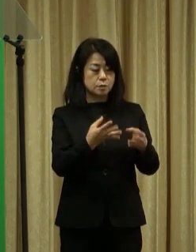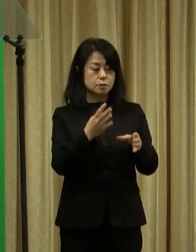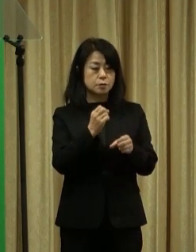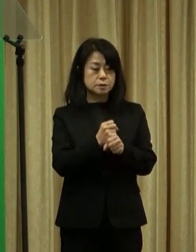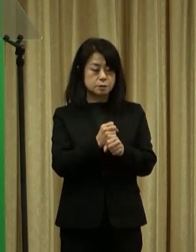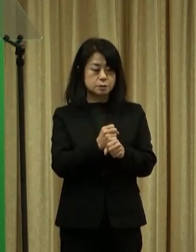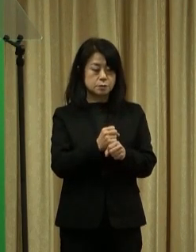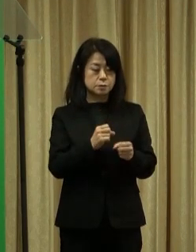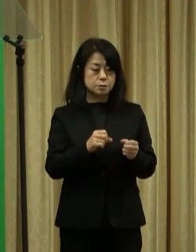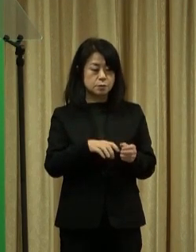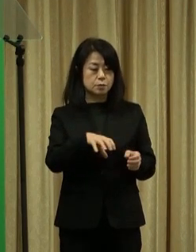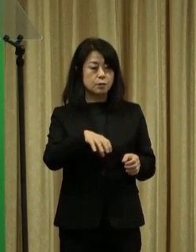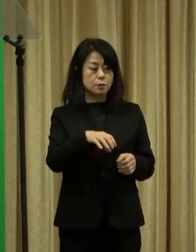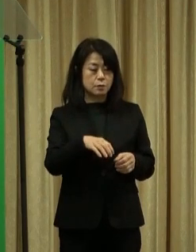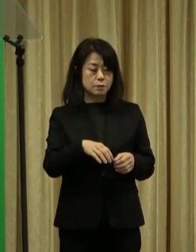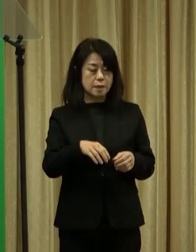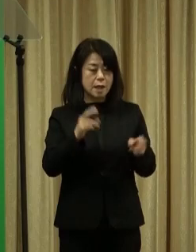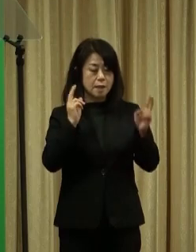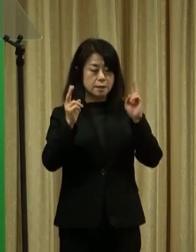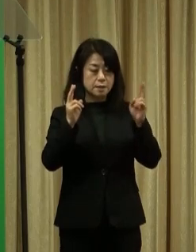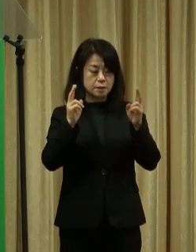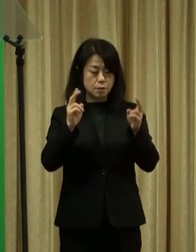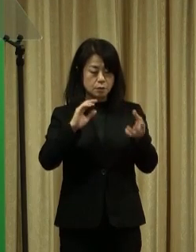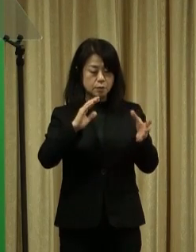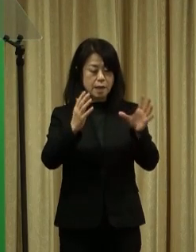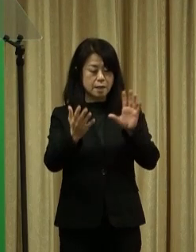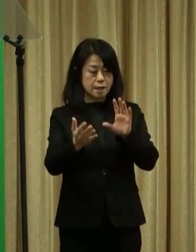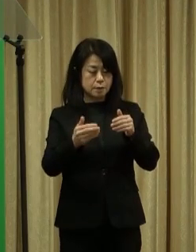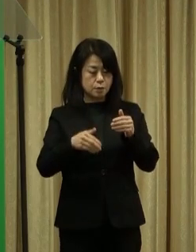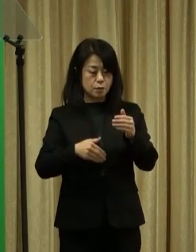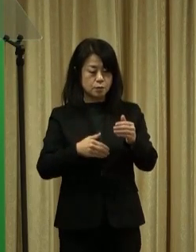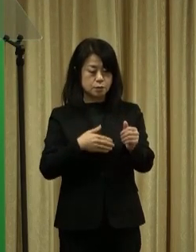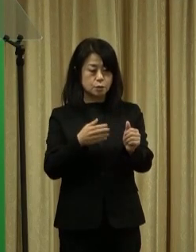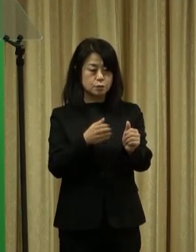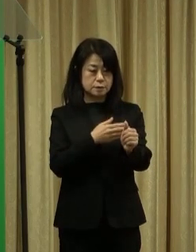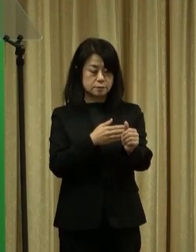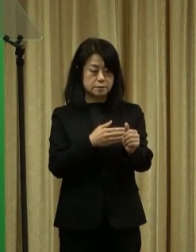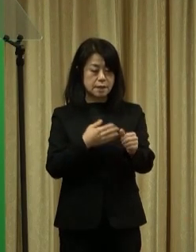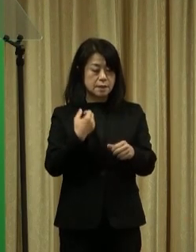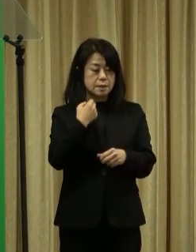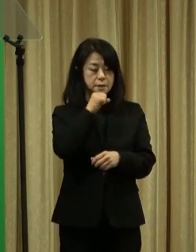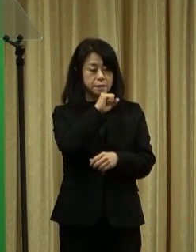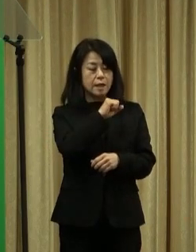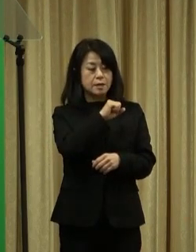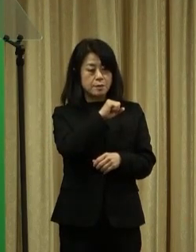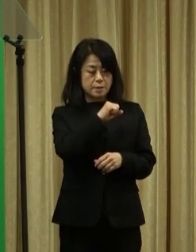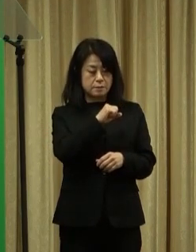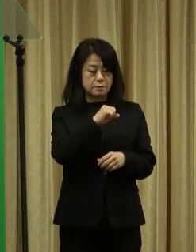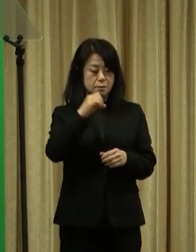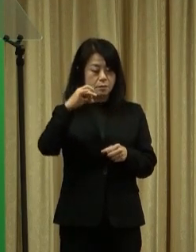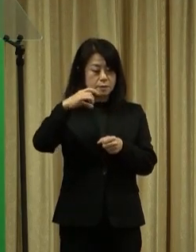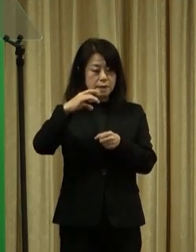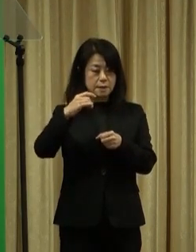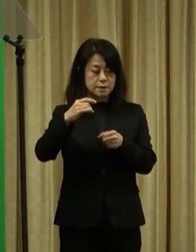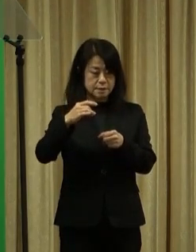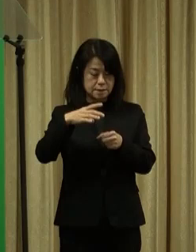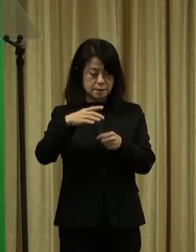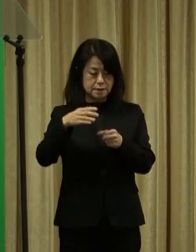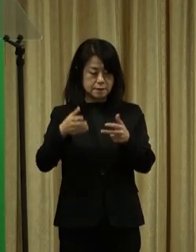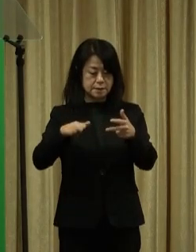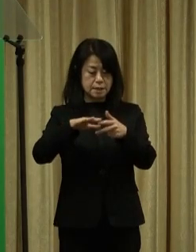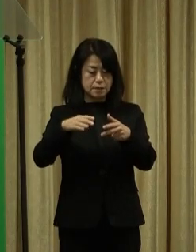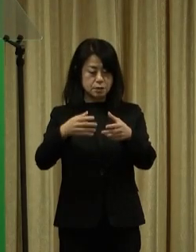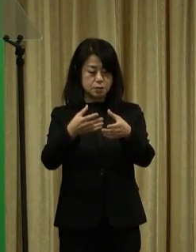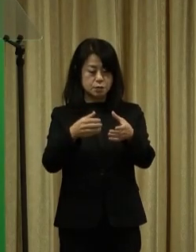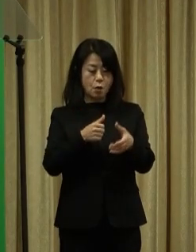連で企業の海外展開の促進ということでですね、台湾電子設備協会の訪問団を受け入れるというのがあ